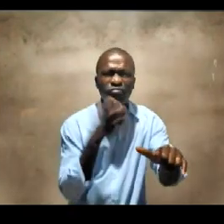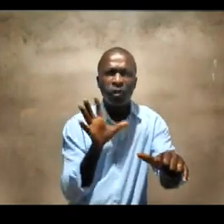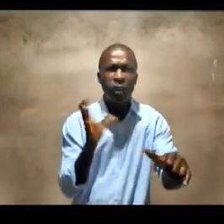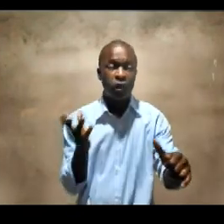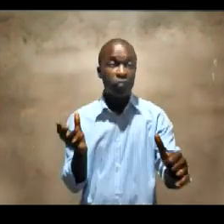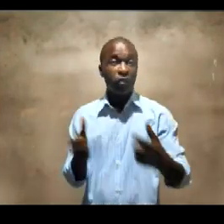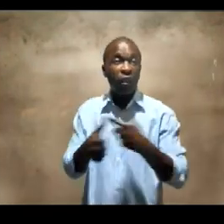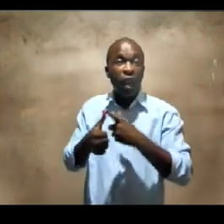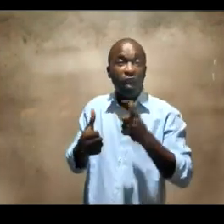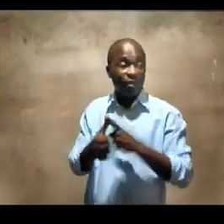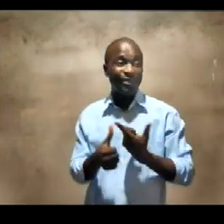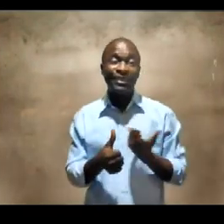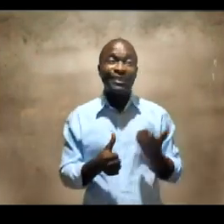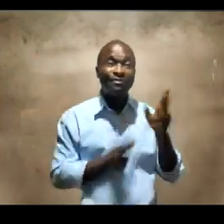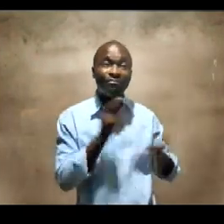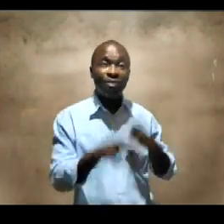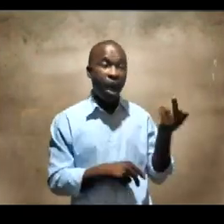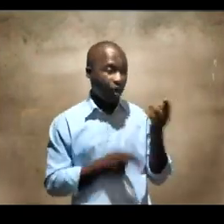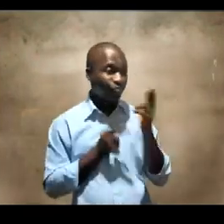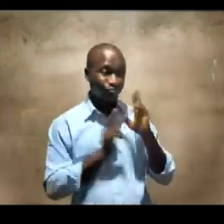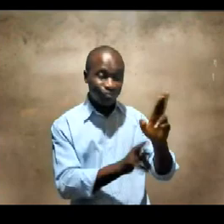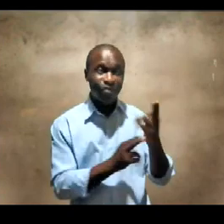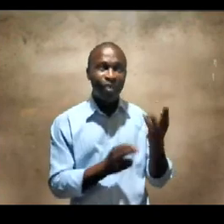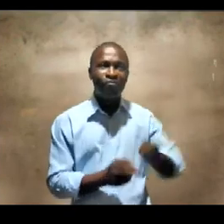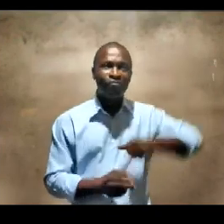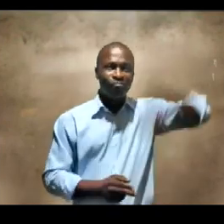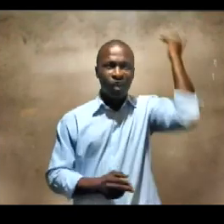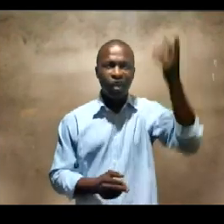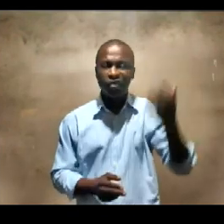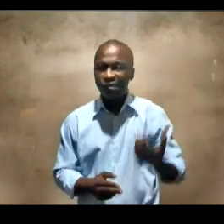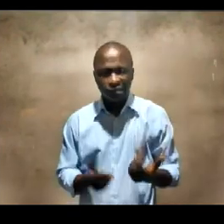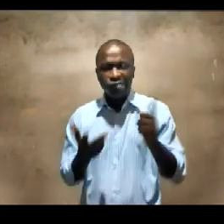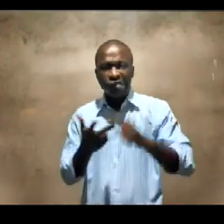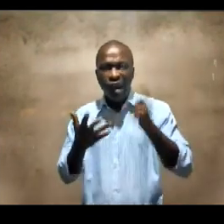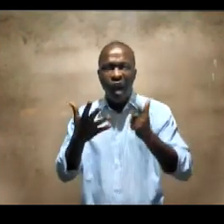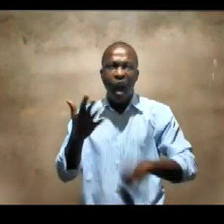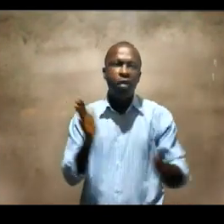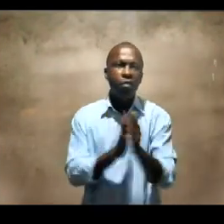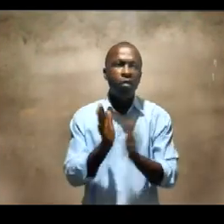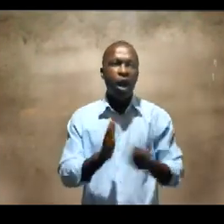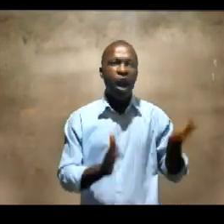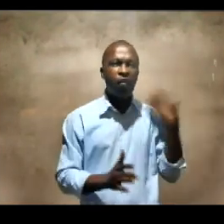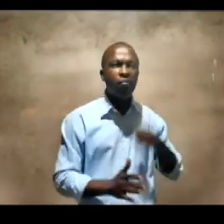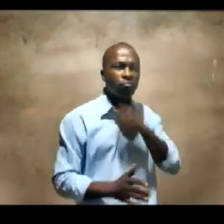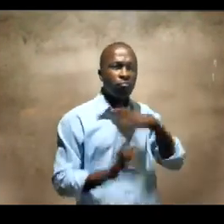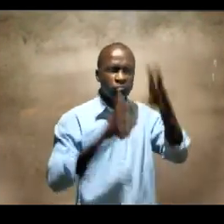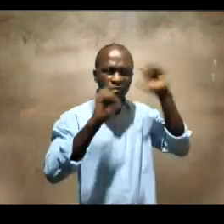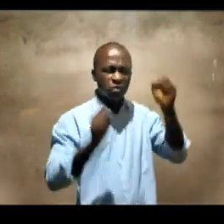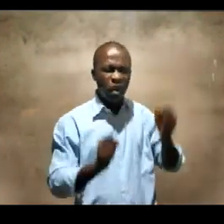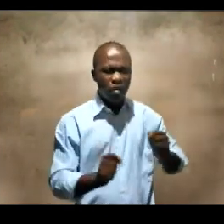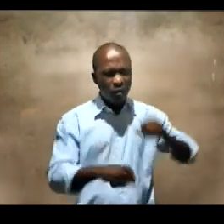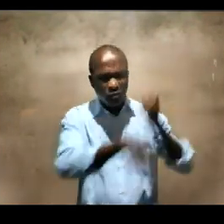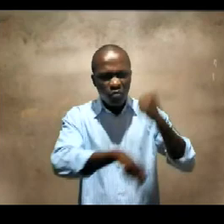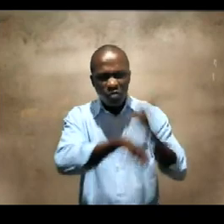respect des droits de l'homme. Et sur ce plan-là, le Zimbabwe, malheureusement, n'a pas fait beaucoup de progrès. Aussi, ce qu'il faut préciser, c'est